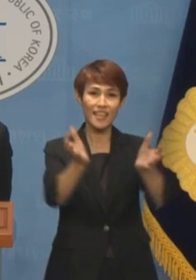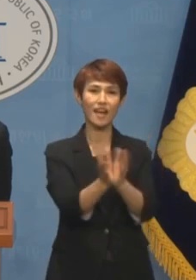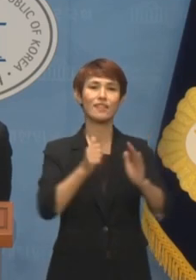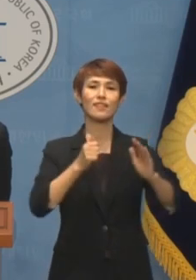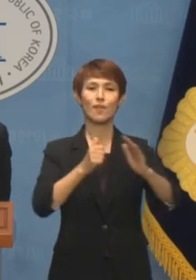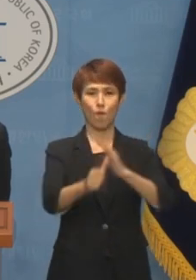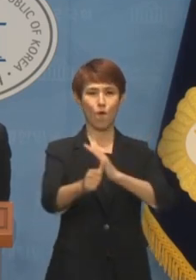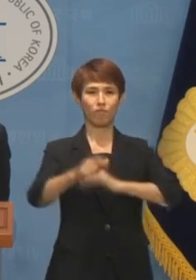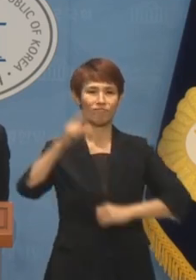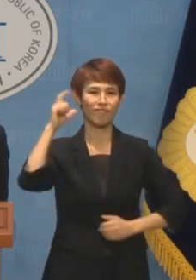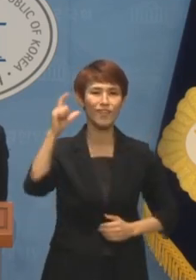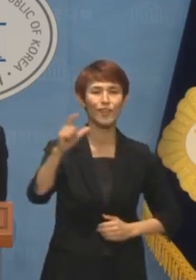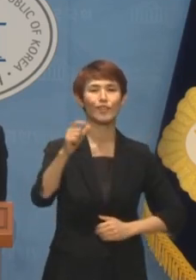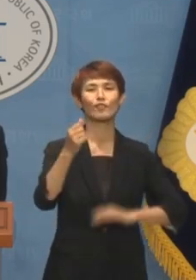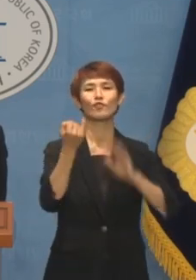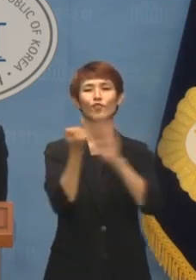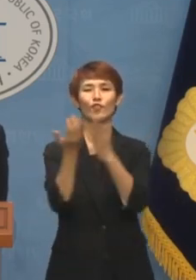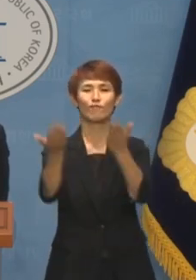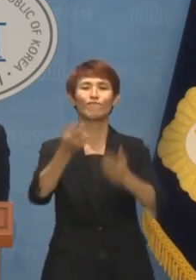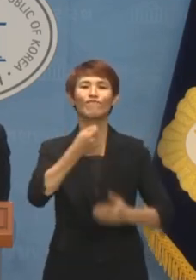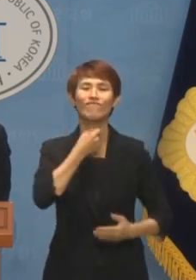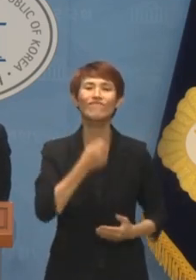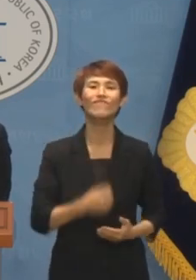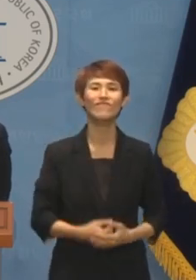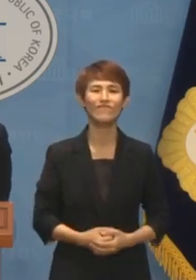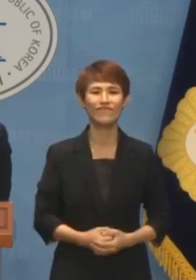당대표로 강력히 추천합니다.